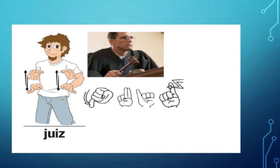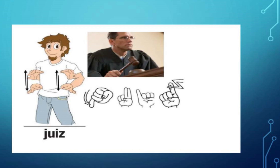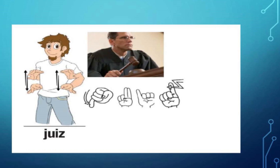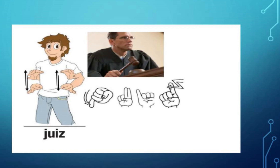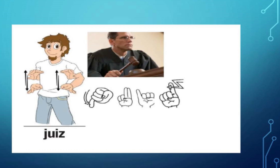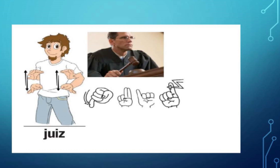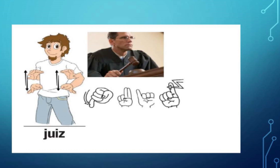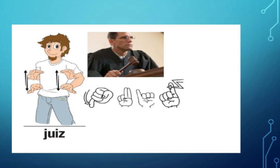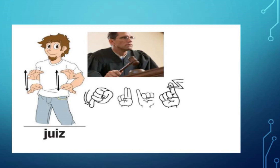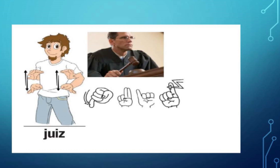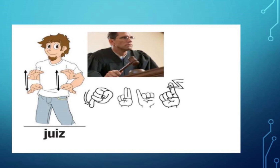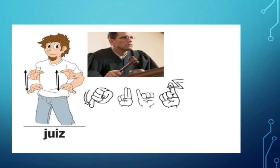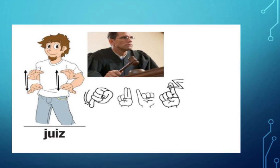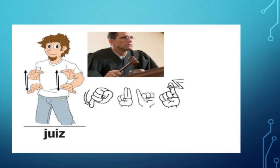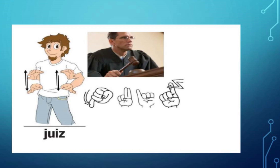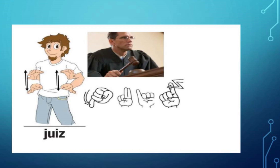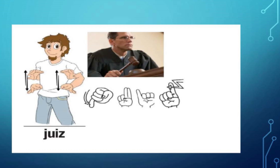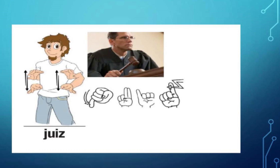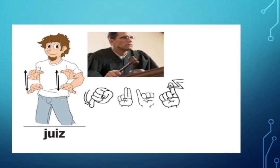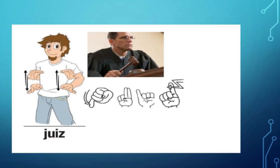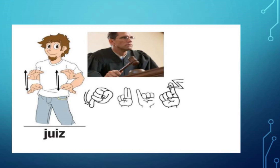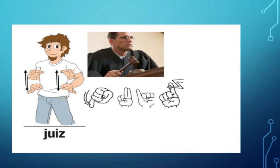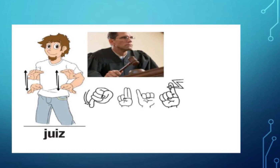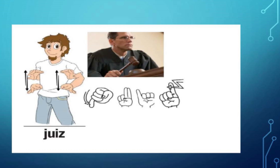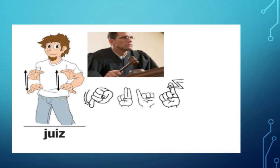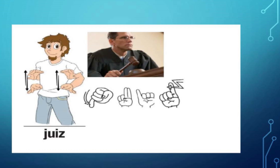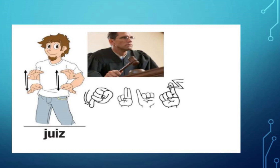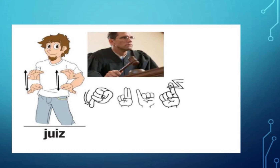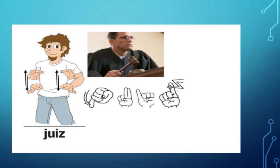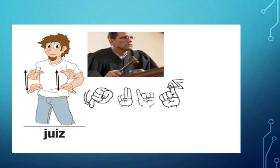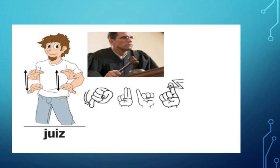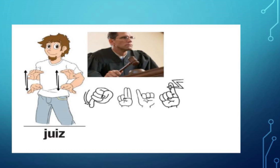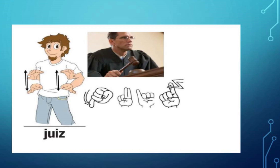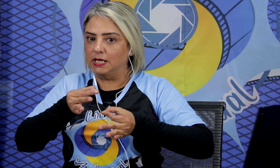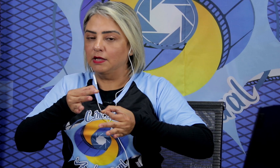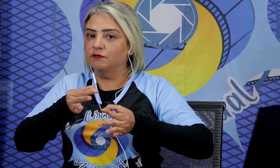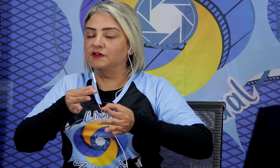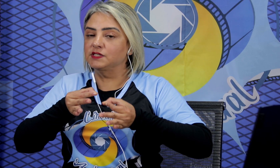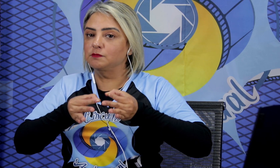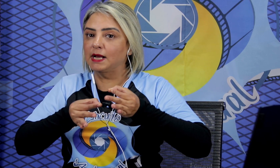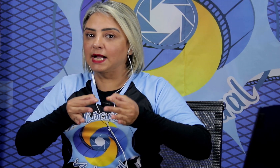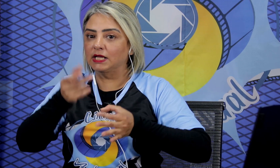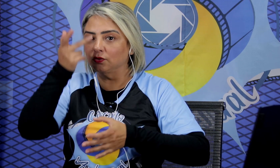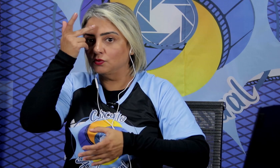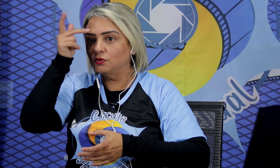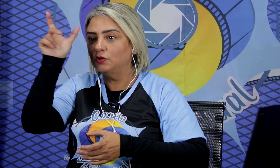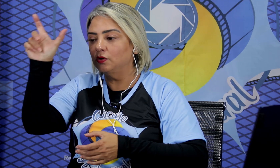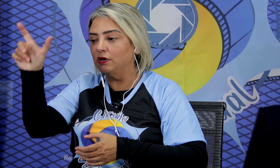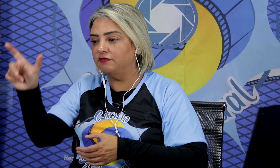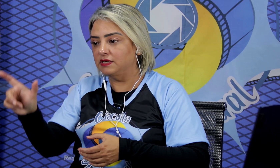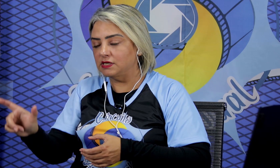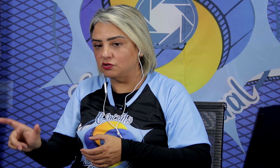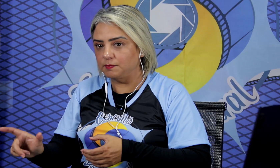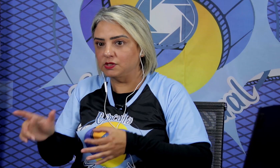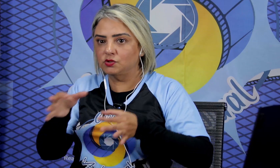juiz, que também é justiça. Eu vou fazer o marcador, o referencial de